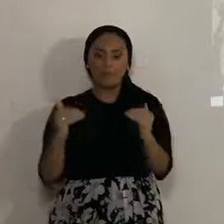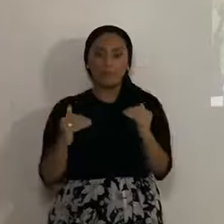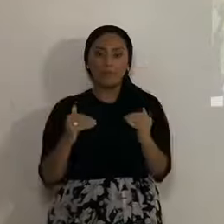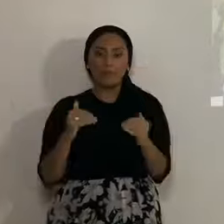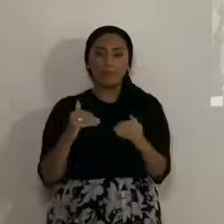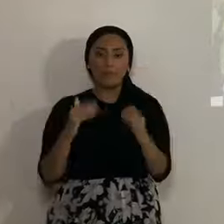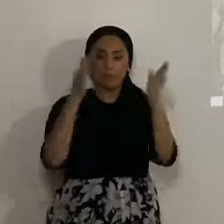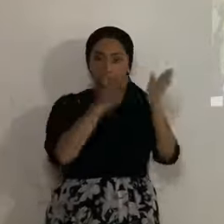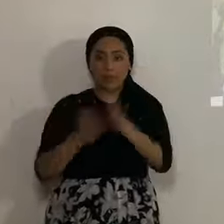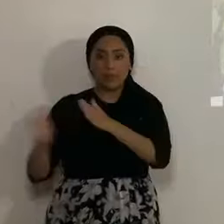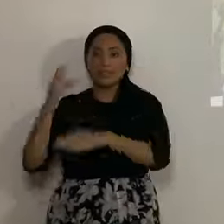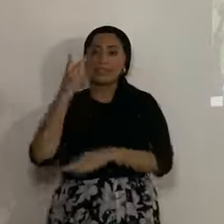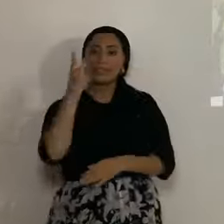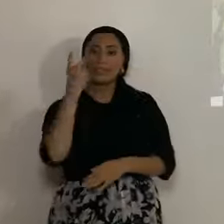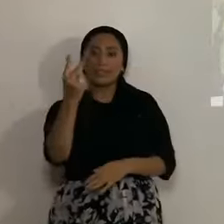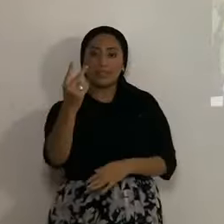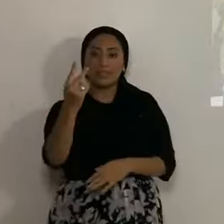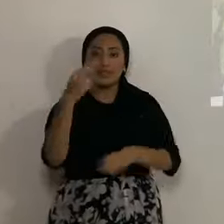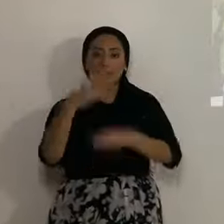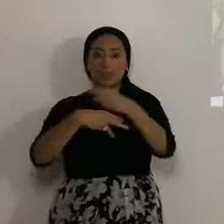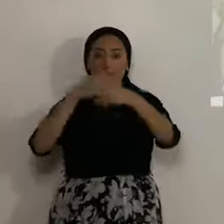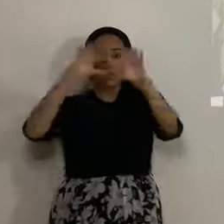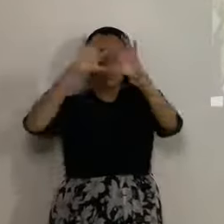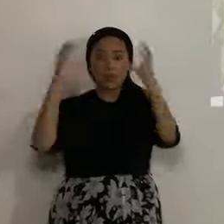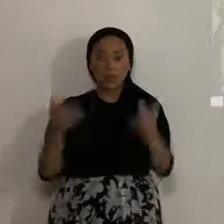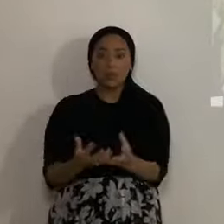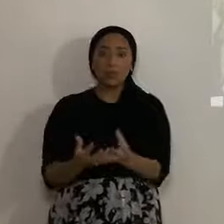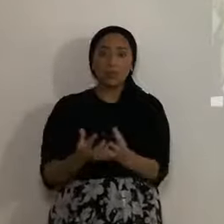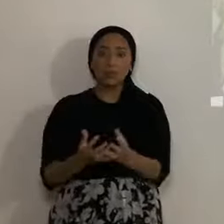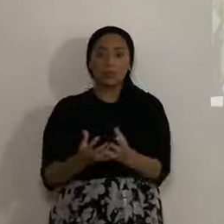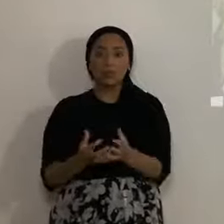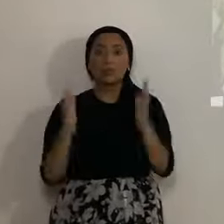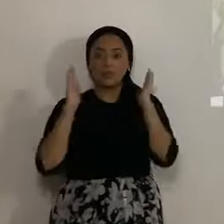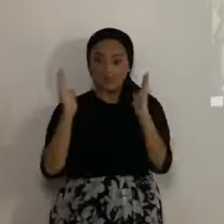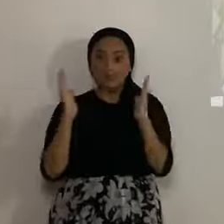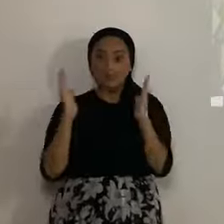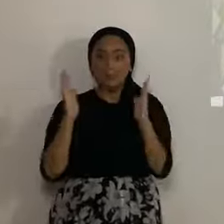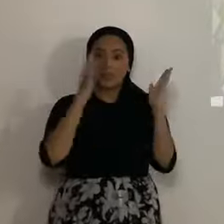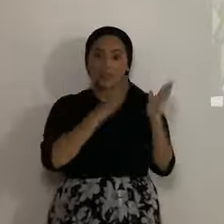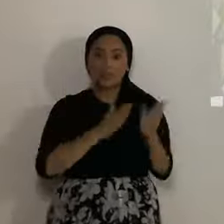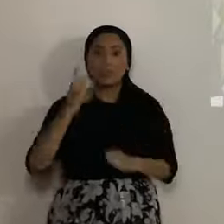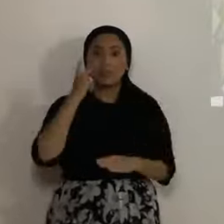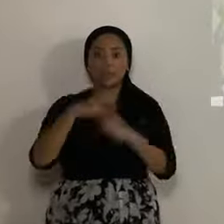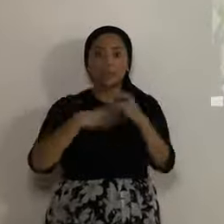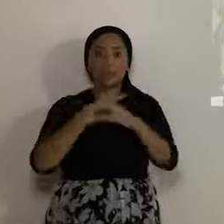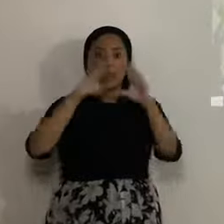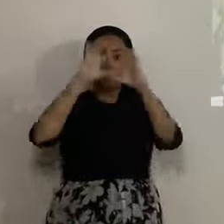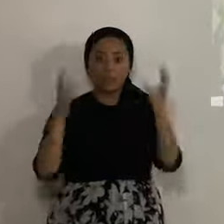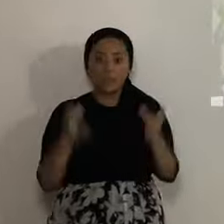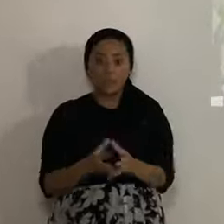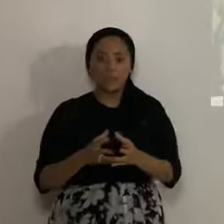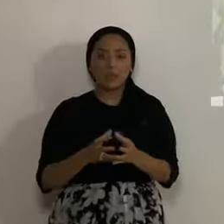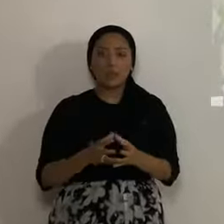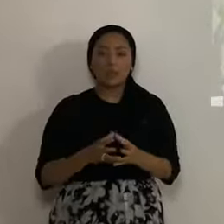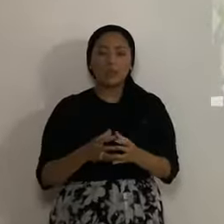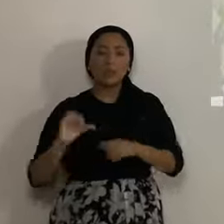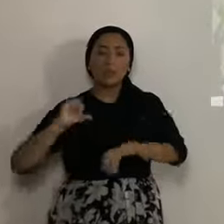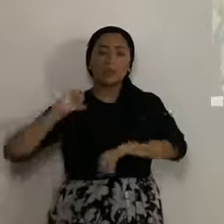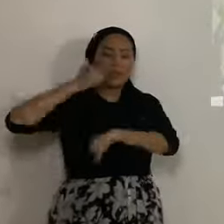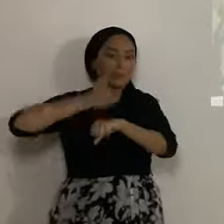según se vea al mundo, pongan mucha atención, según se vea al mundo, se entablan